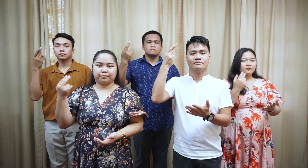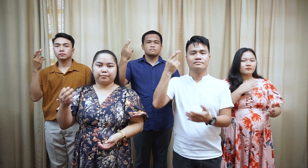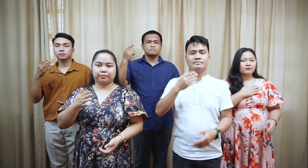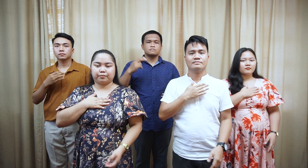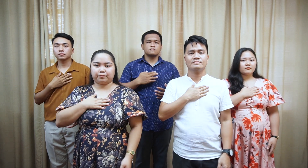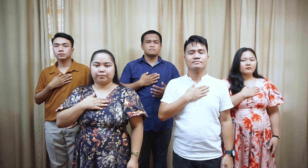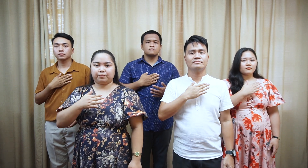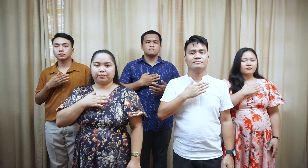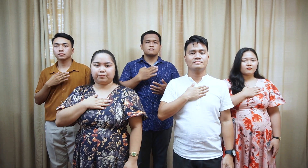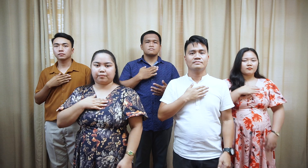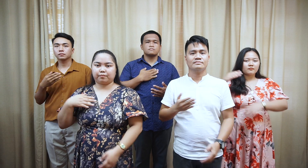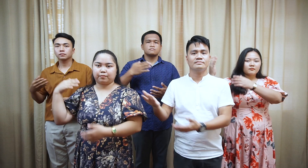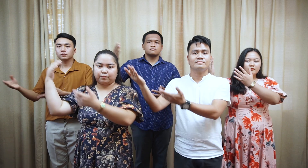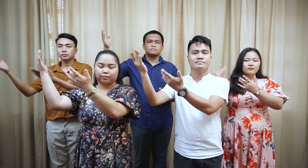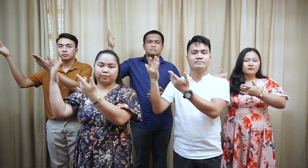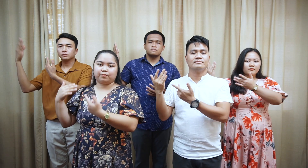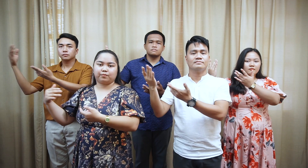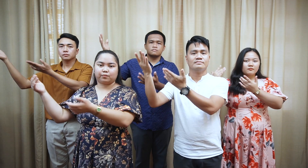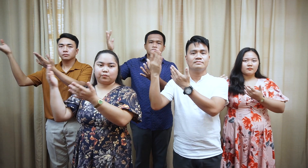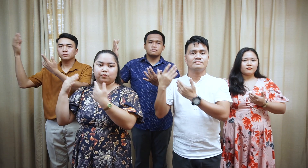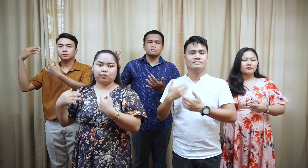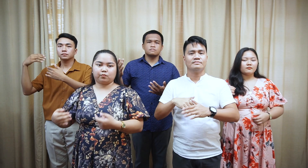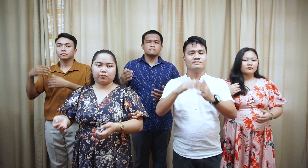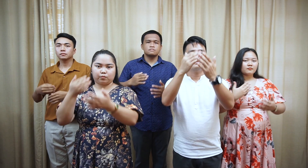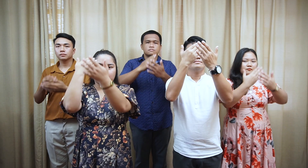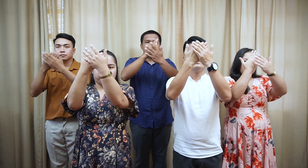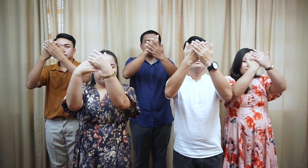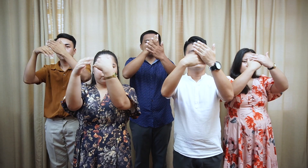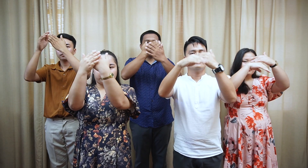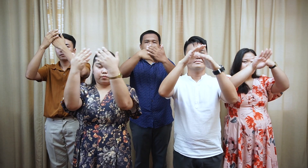kayamanan ko, ako nawa'y makarating sa piling mo.